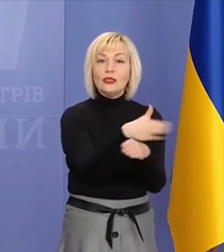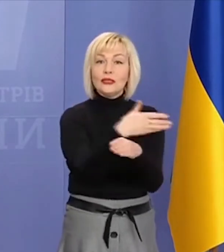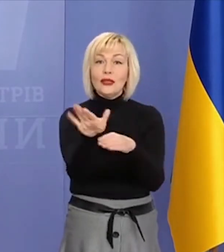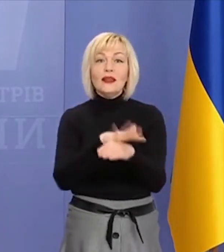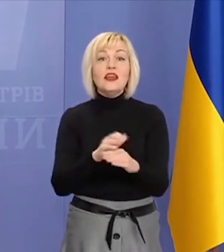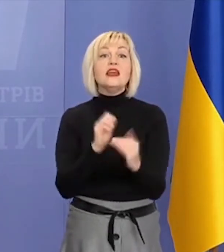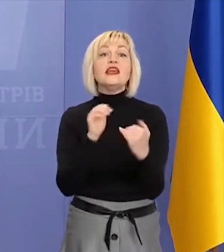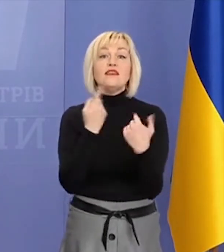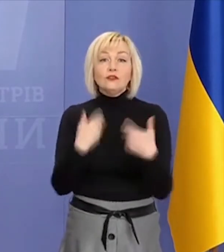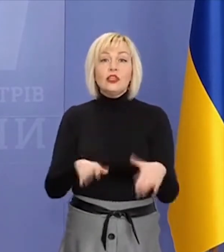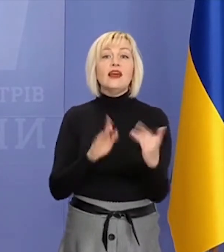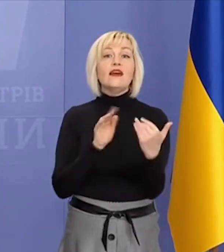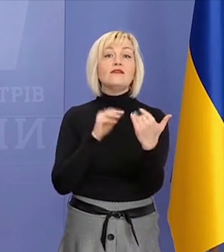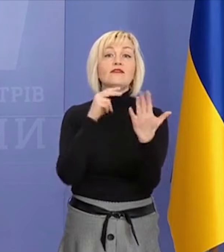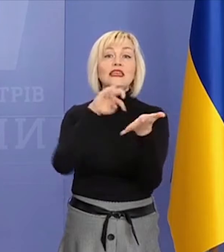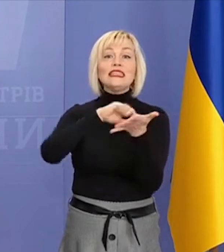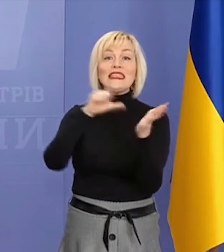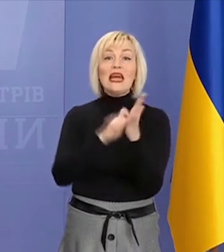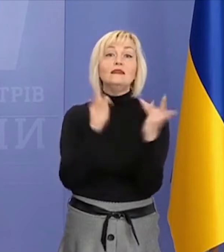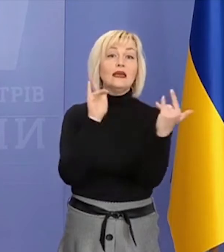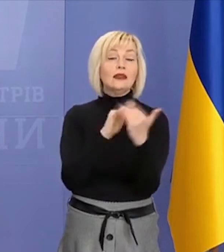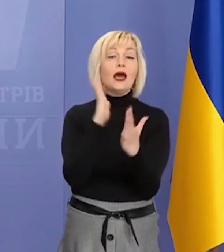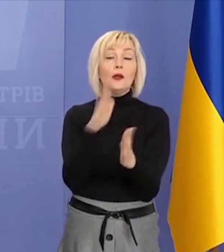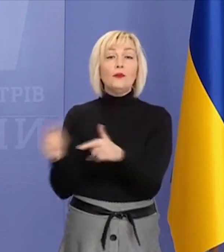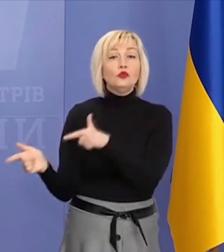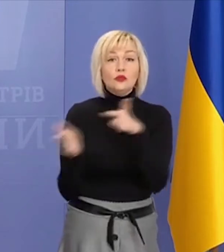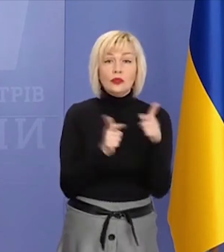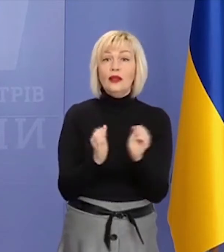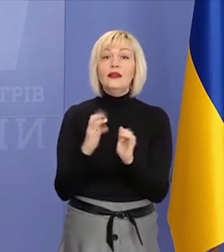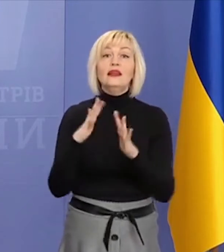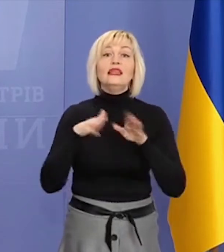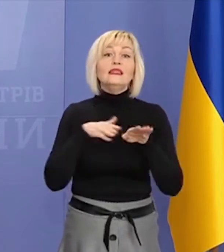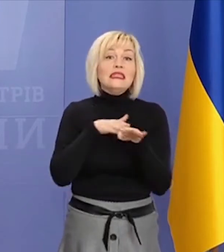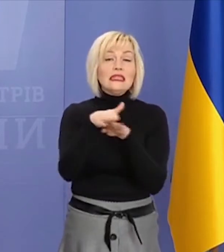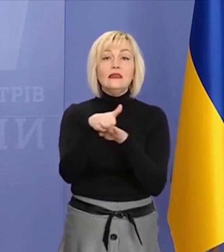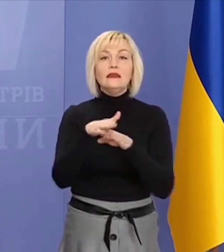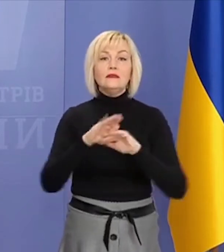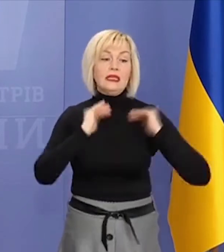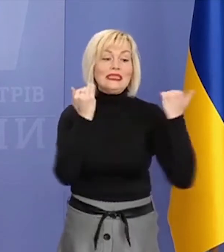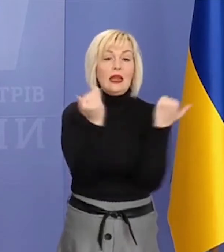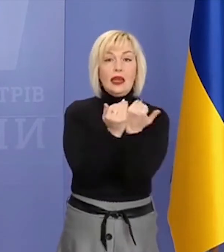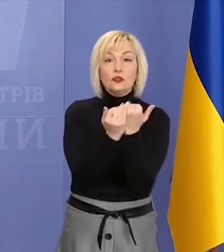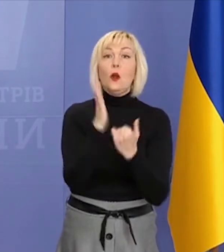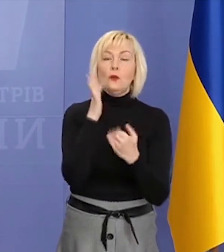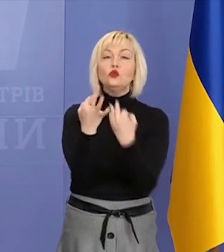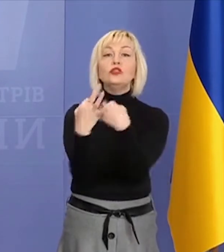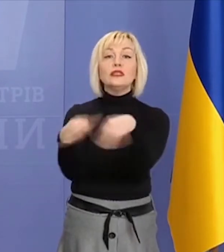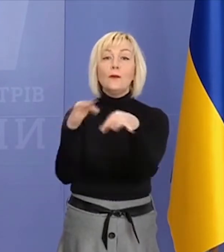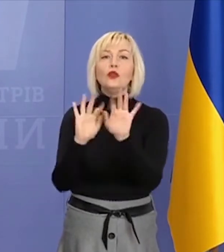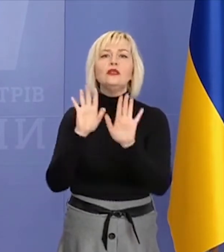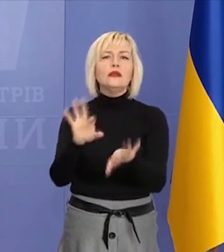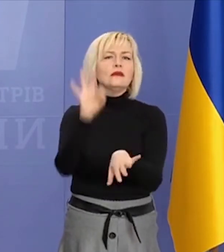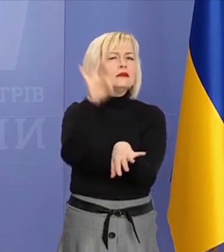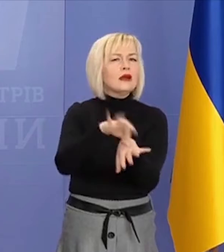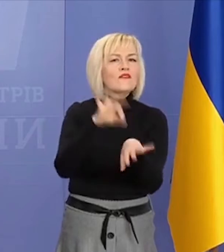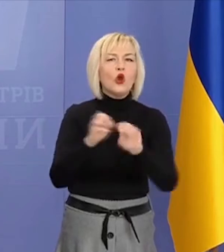в стаціонари, які в подальшому будуть ставати цілим ізолятором, будуть запускатися тільки хворі